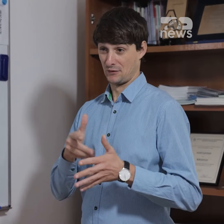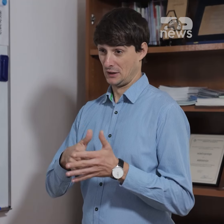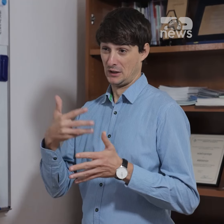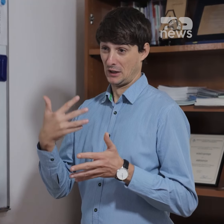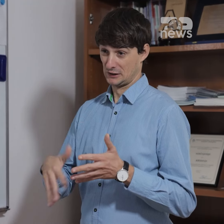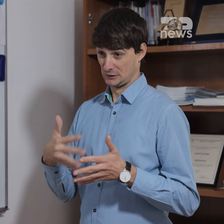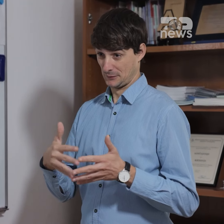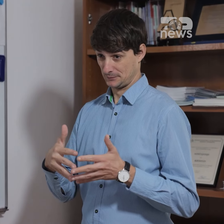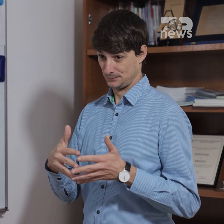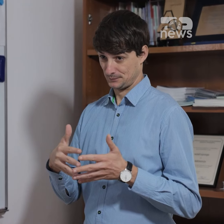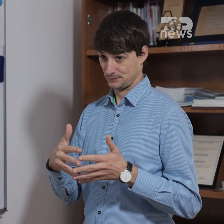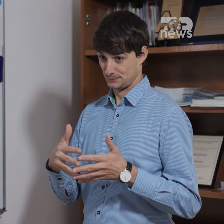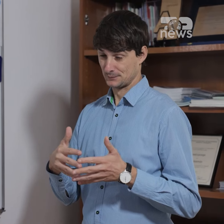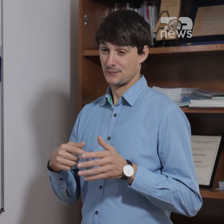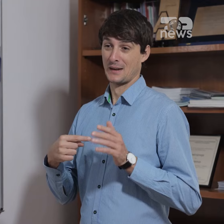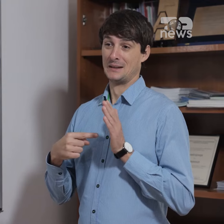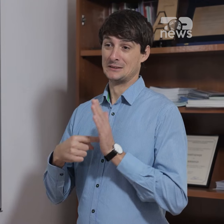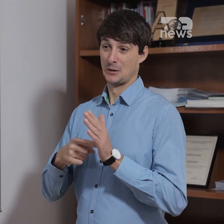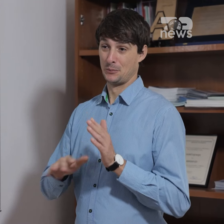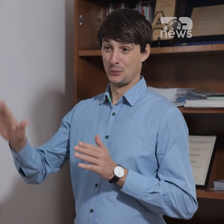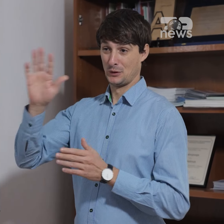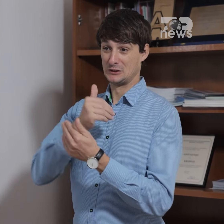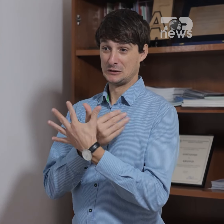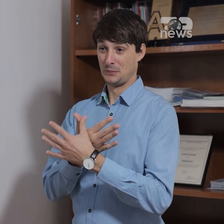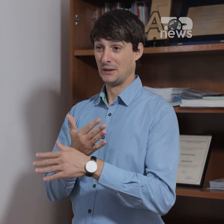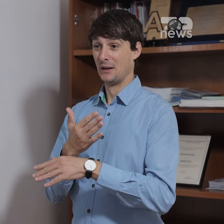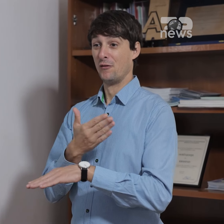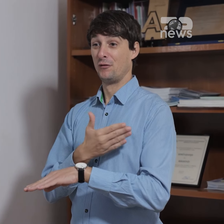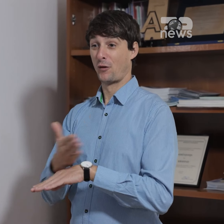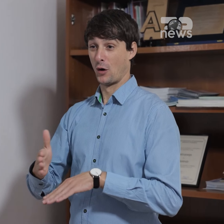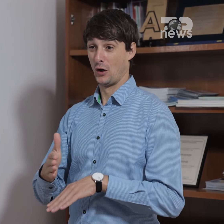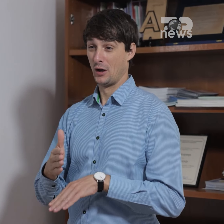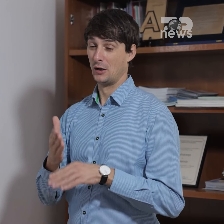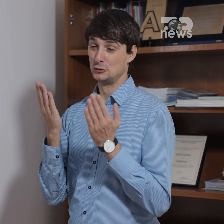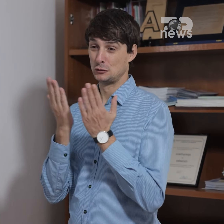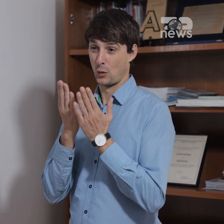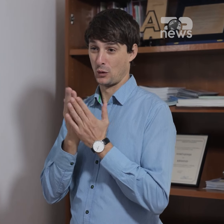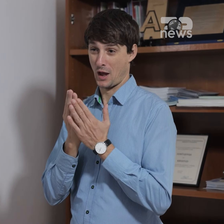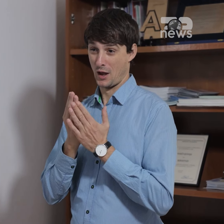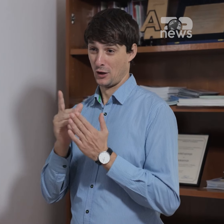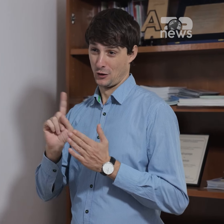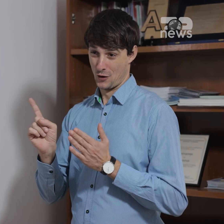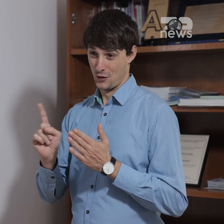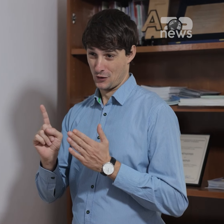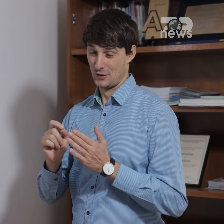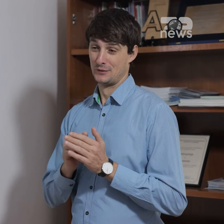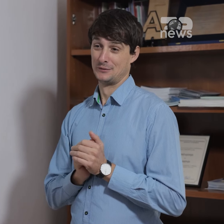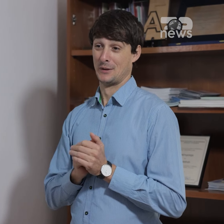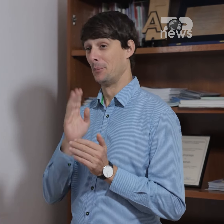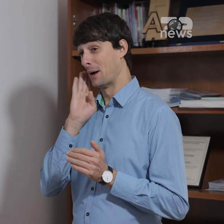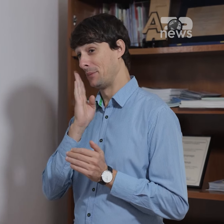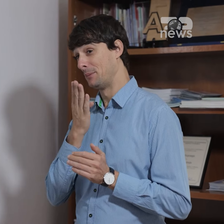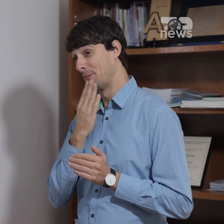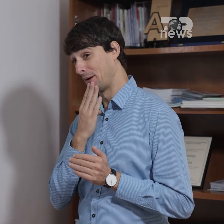e shenjave? Sigurisht që proces paralel ka informimin dhe trajnimin e Komitetit Njerëzve që nuk dëgjojnë dhe